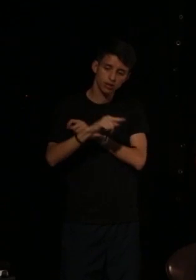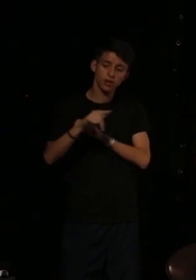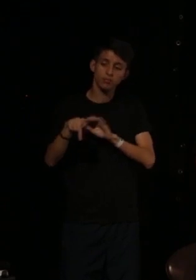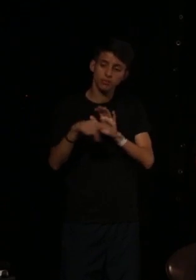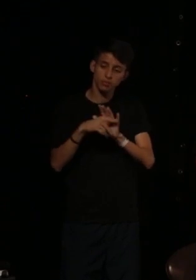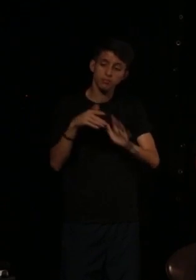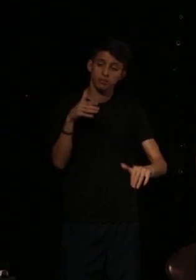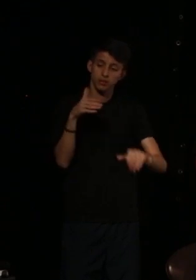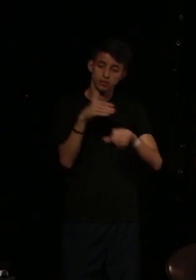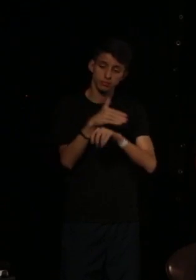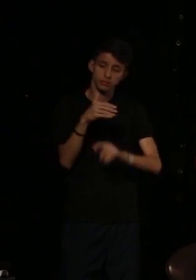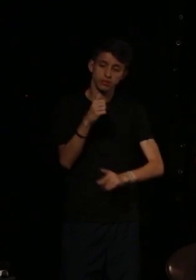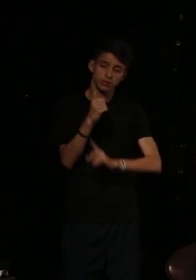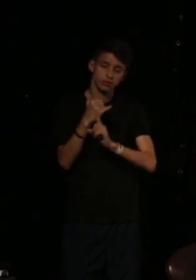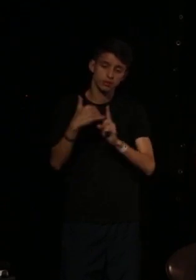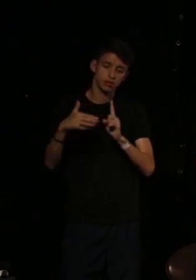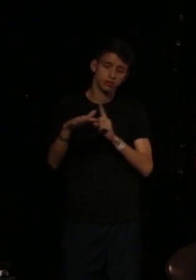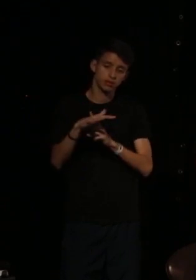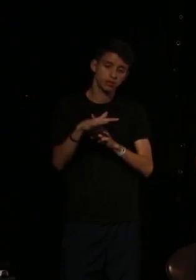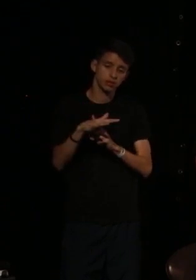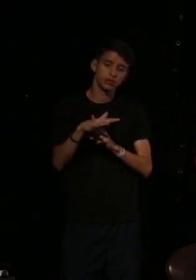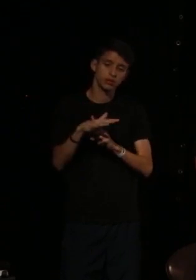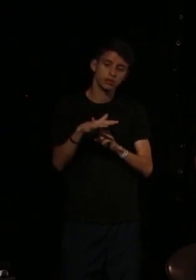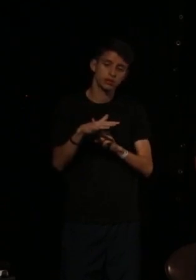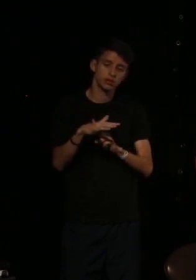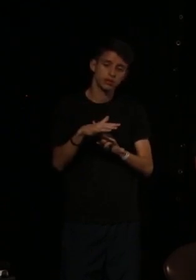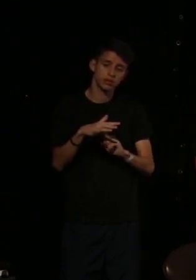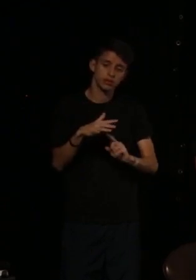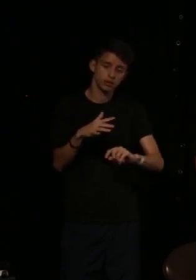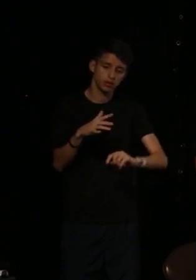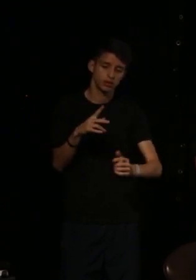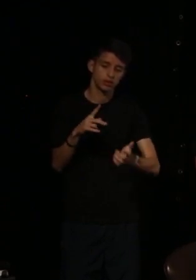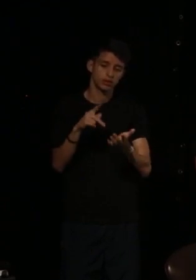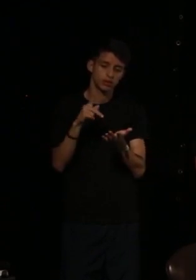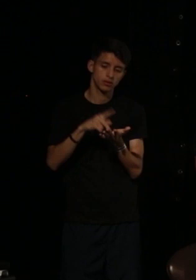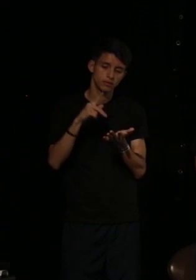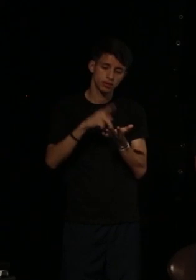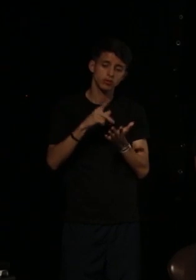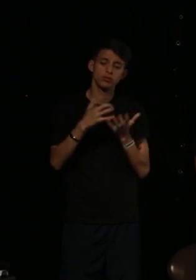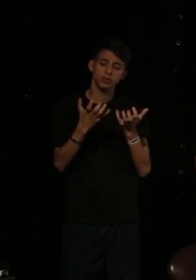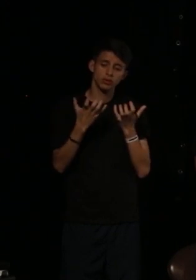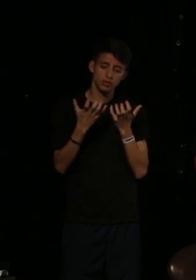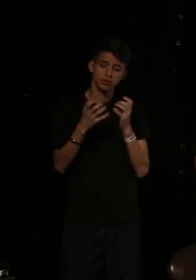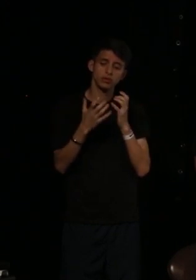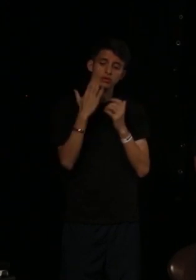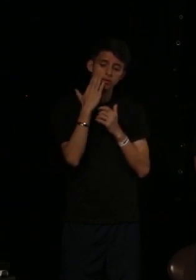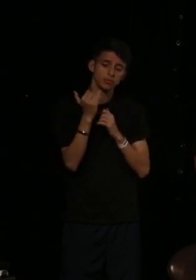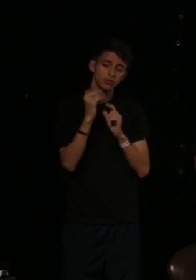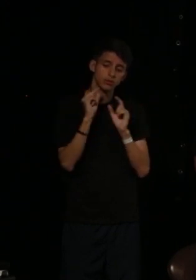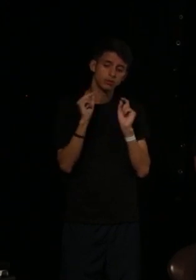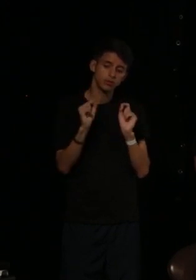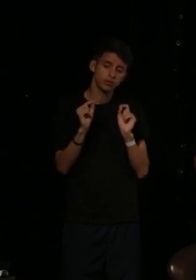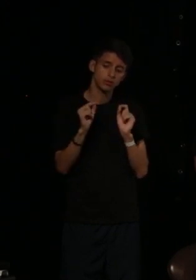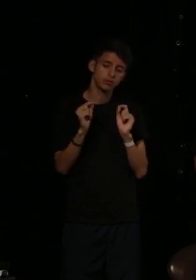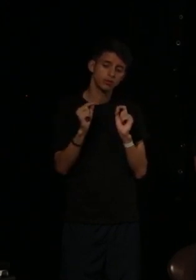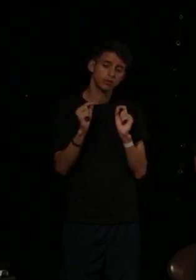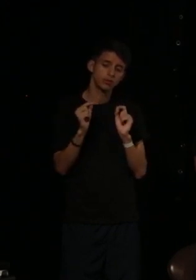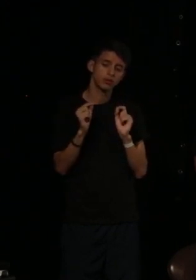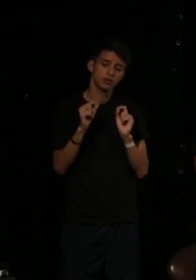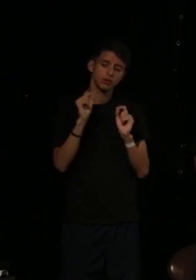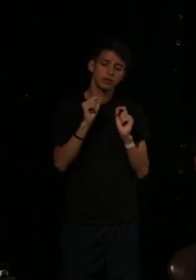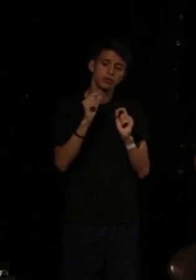parte da sociedade. E, na verdade, eu queria mais saber, assim,